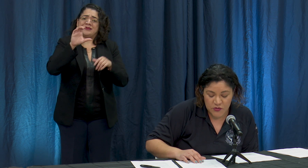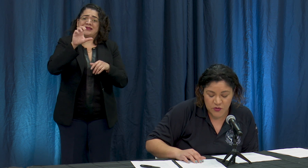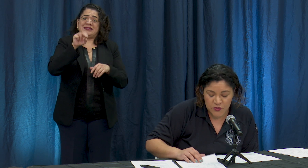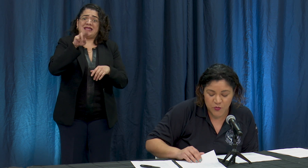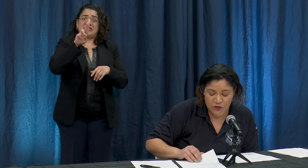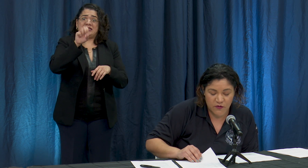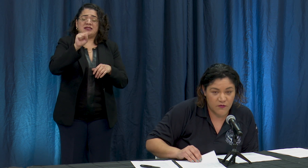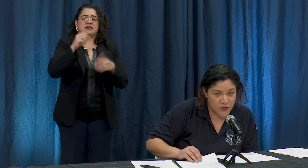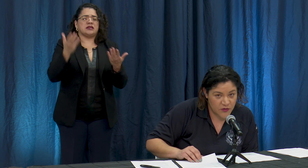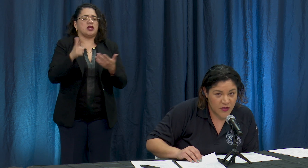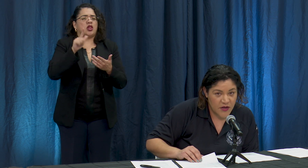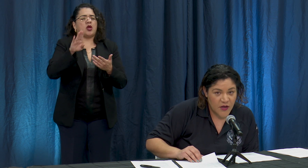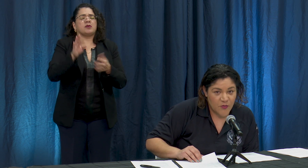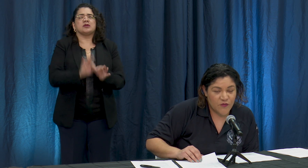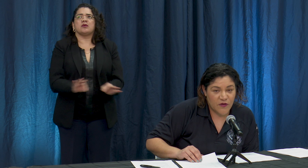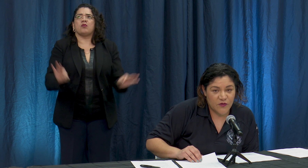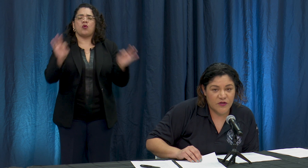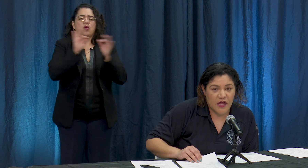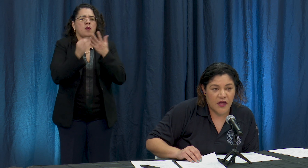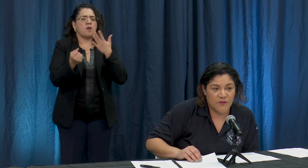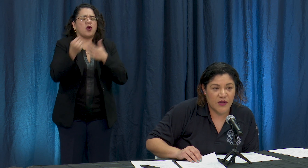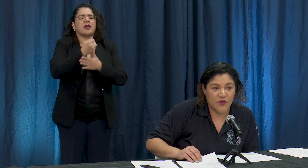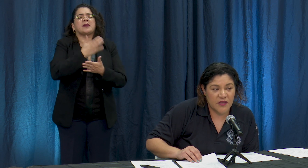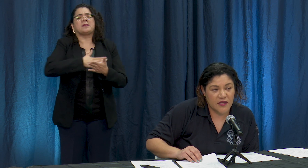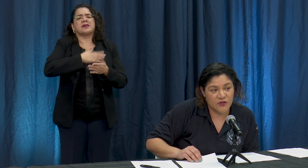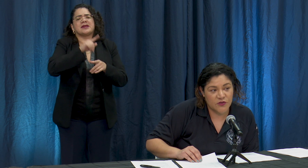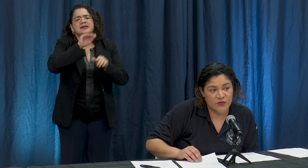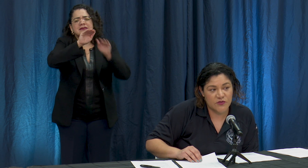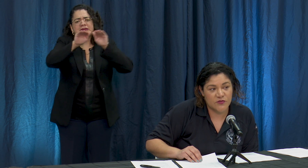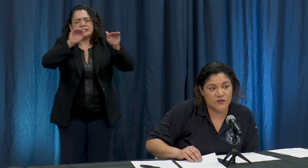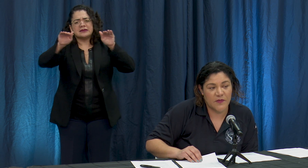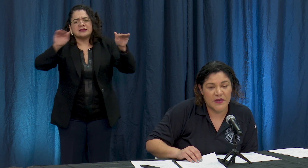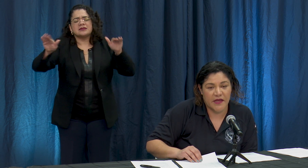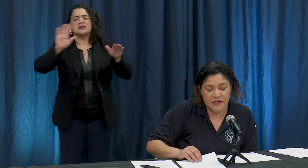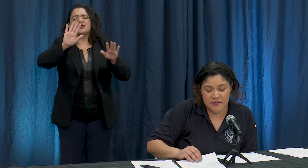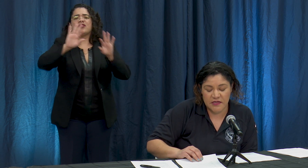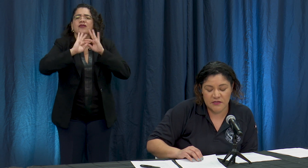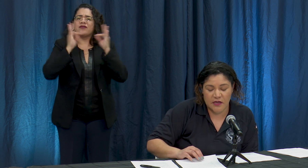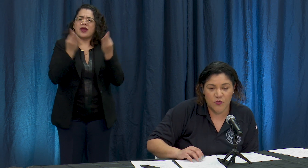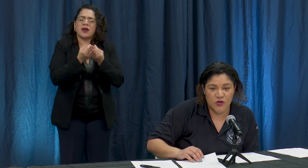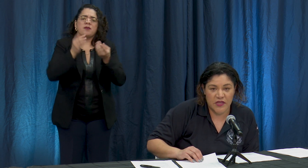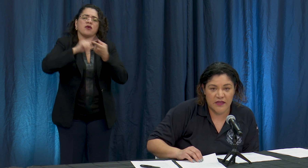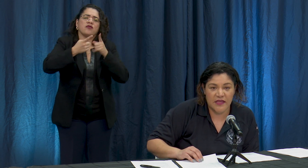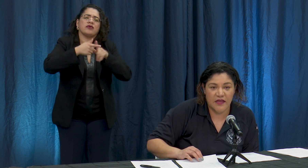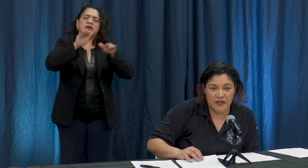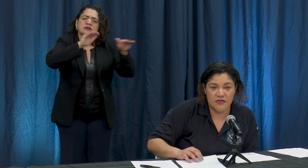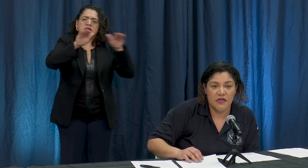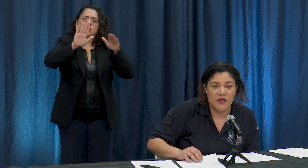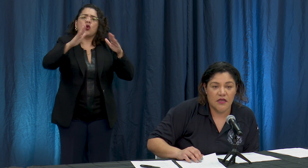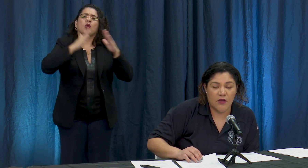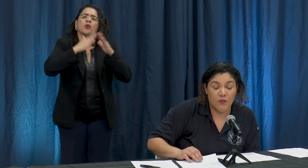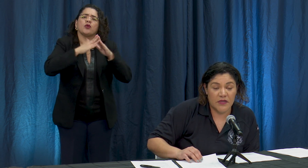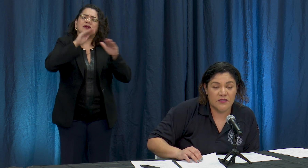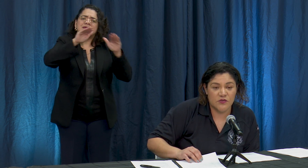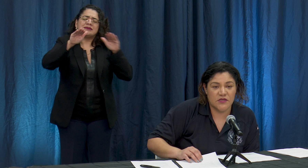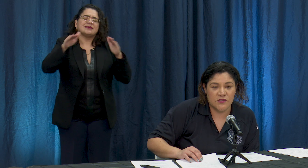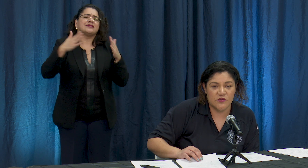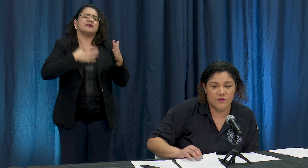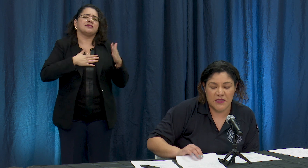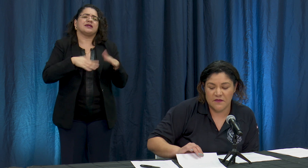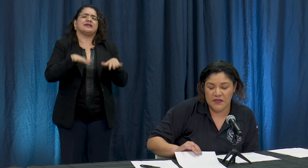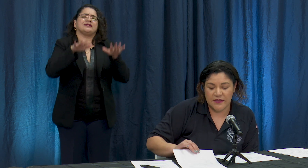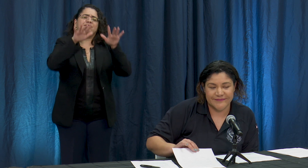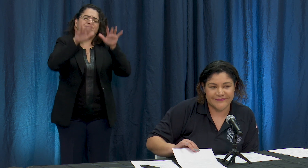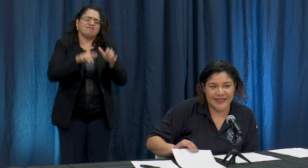prioridad para nosotros. Por favor, recuérdenle a todos sus familiares y es la comunidad que completen su